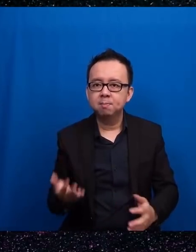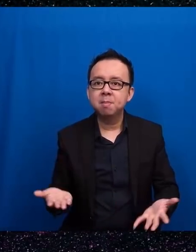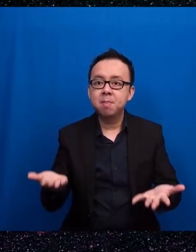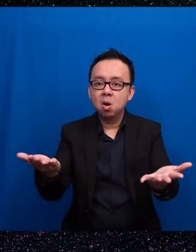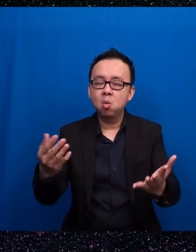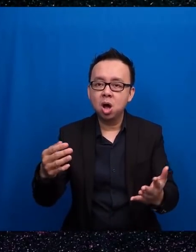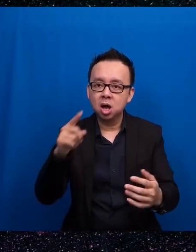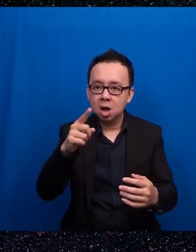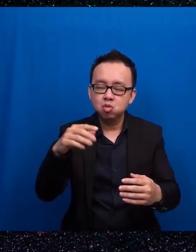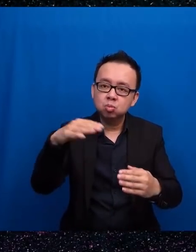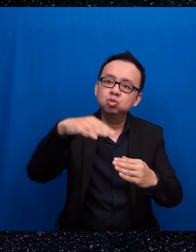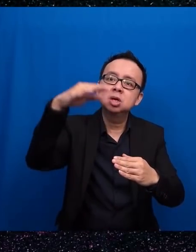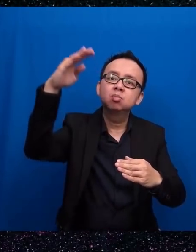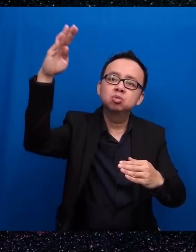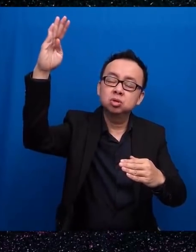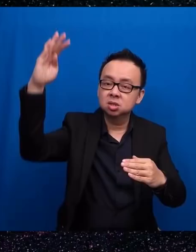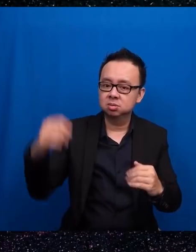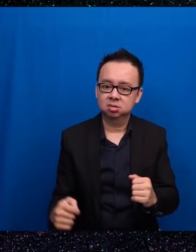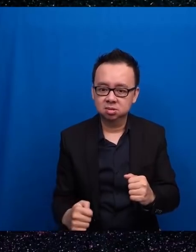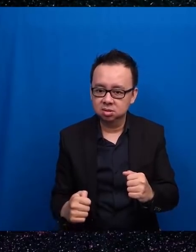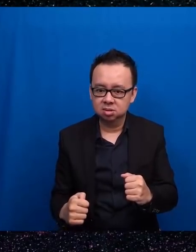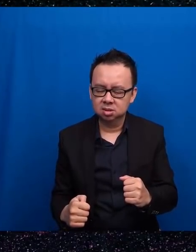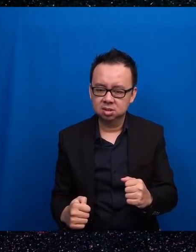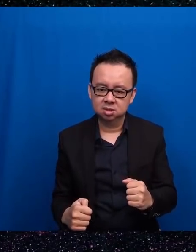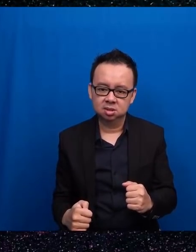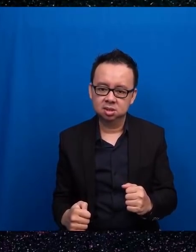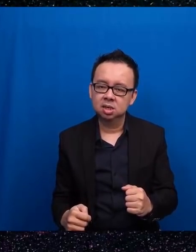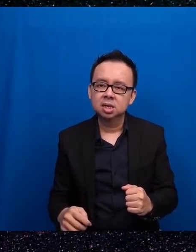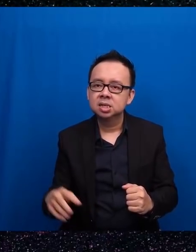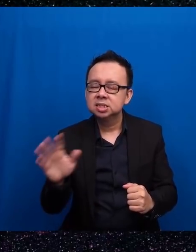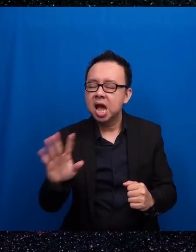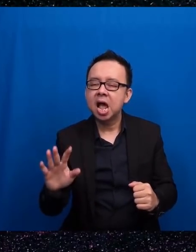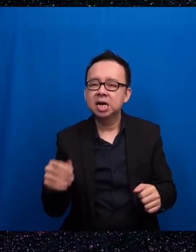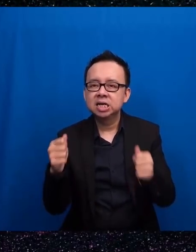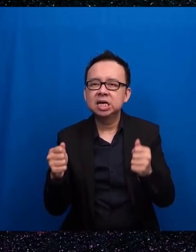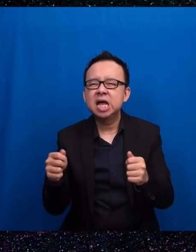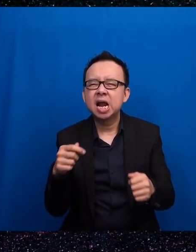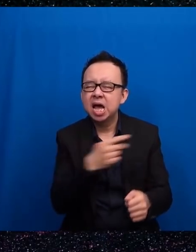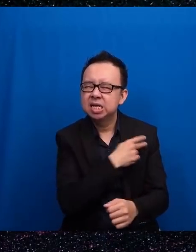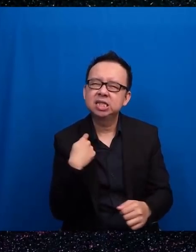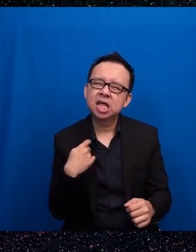telah tiba, waktu panen kembali, jangan sampai kendaraan itu low bensinnya.